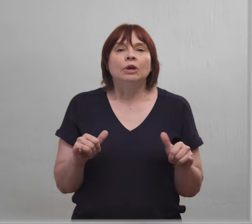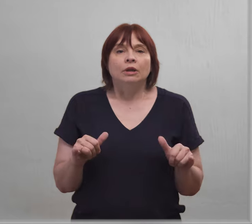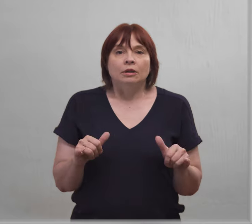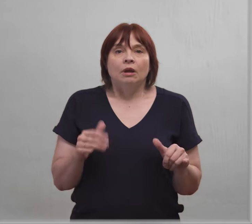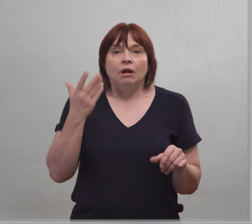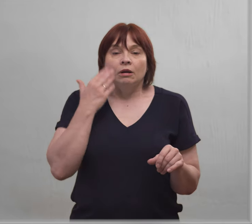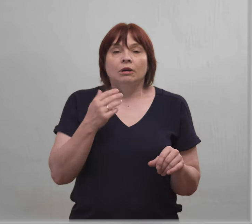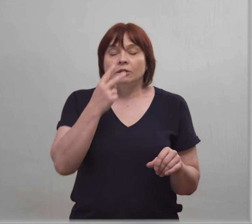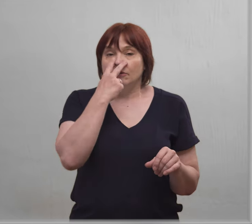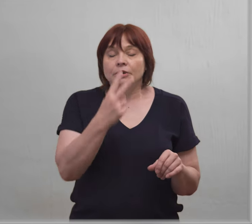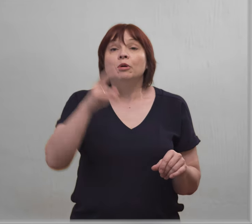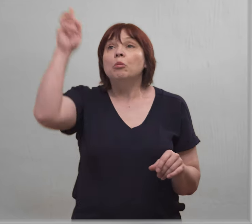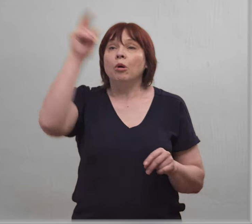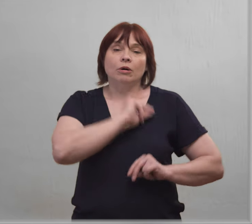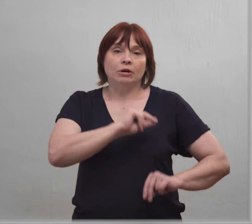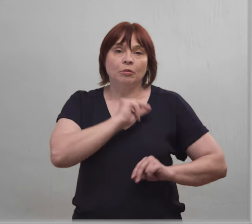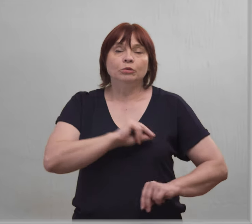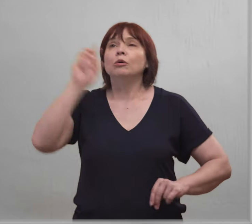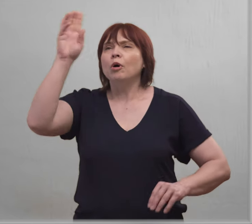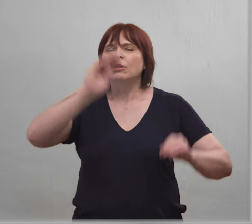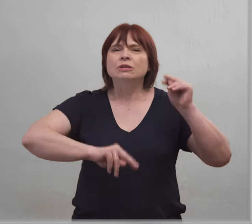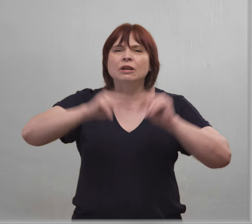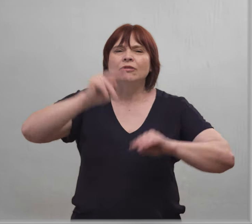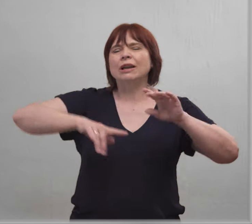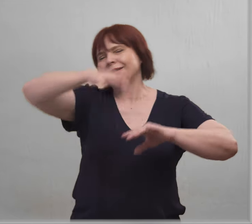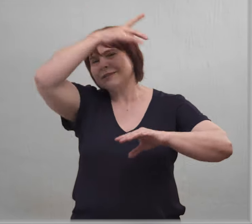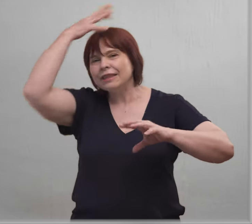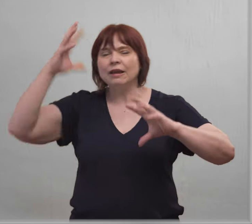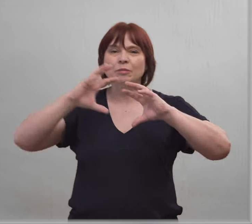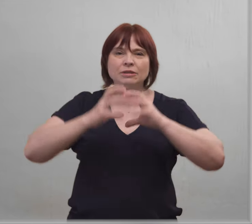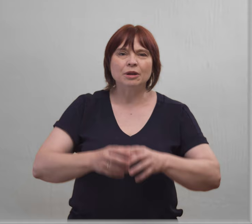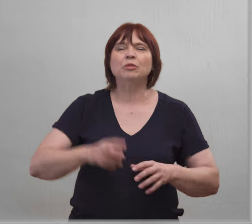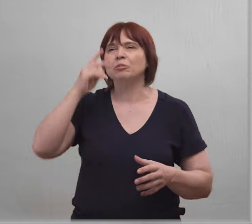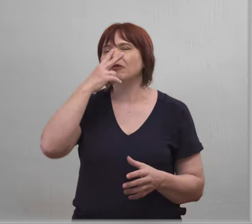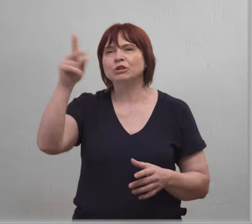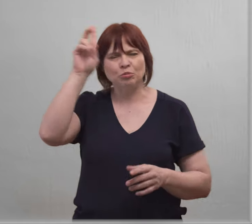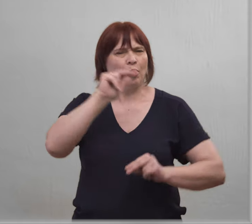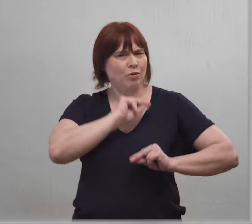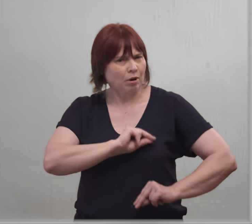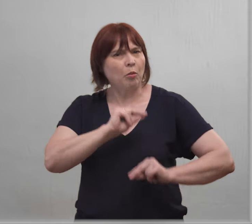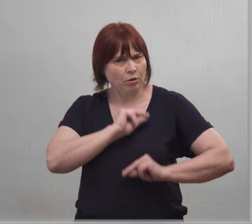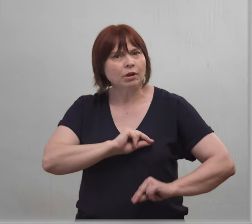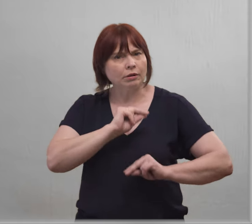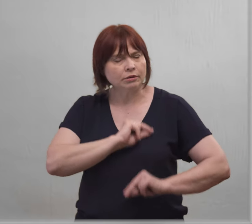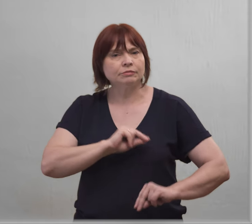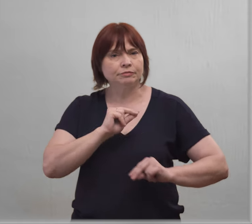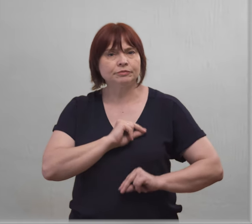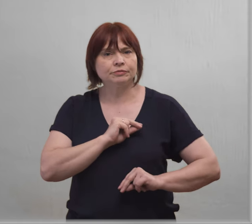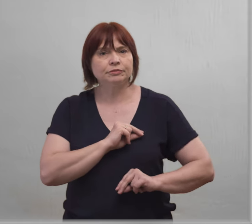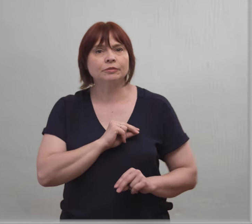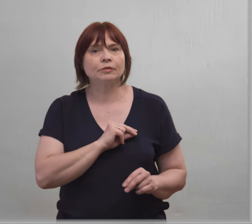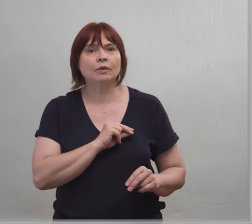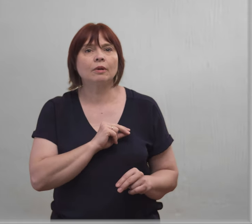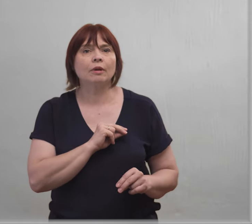Бога в работе. Бога, который сотворил небо и землю, и мы видим Бога в труде, Бога в работе. И как сказал епископ